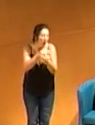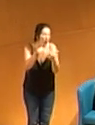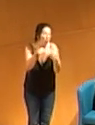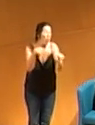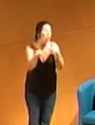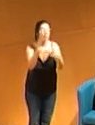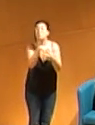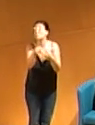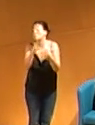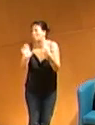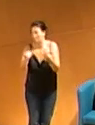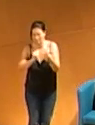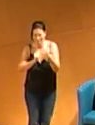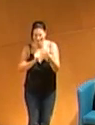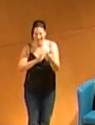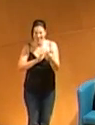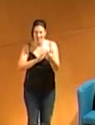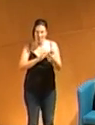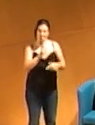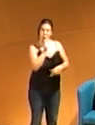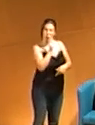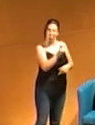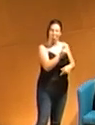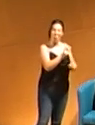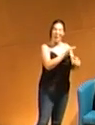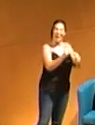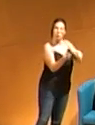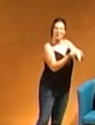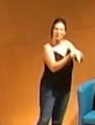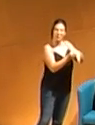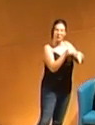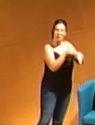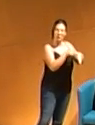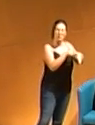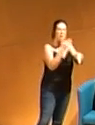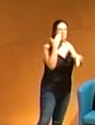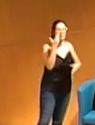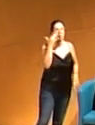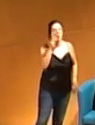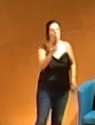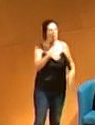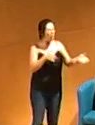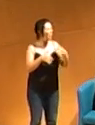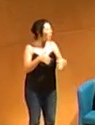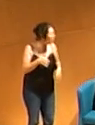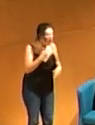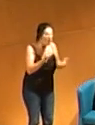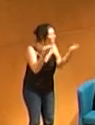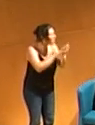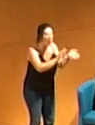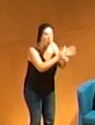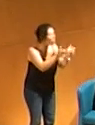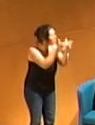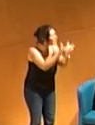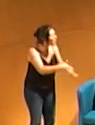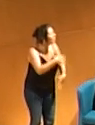c'est, on croit, ça veut dire qu'il faut fermer les établissements et mettre tout le monde dans la rue. Mais ce n'est pas ça, la société inclusive. La